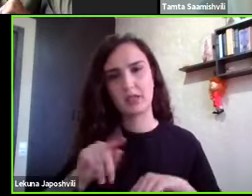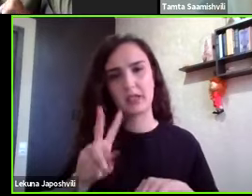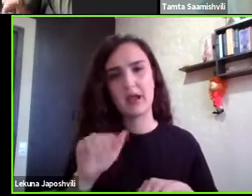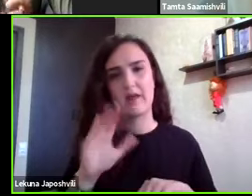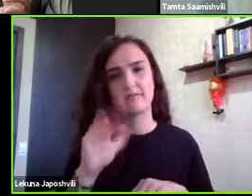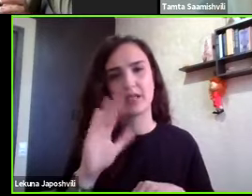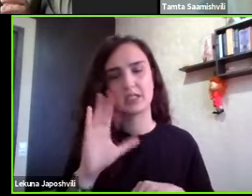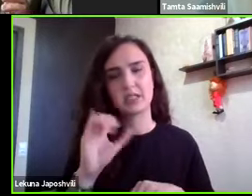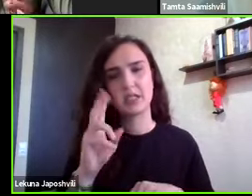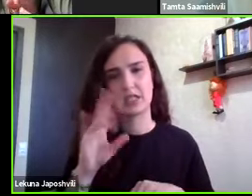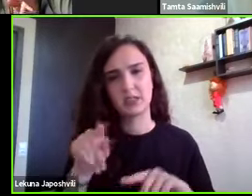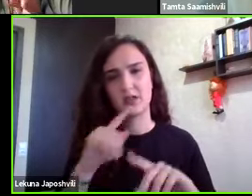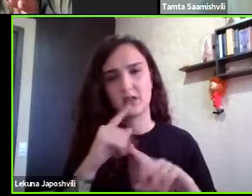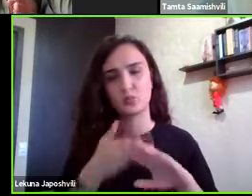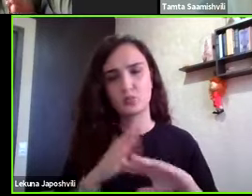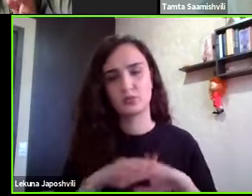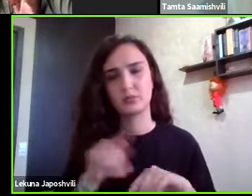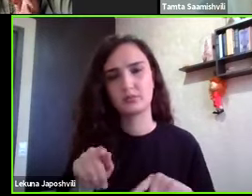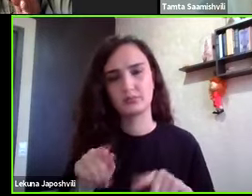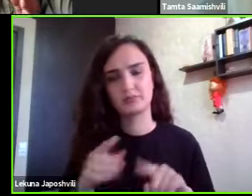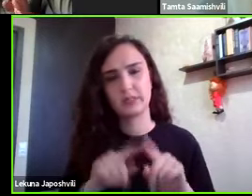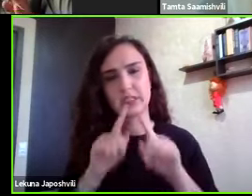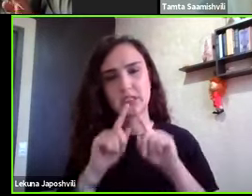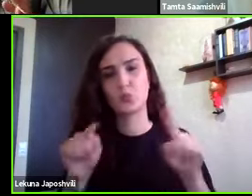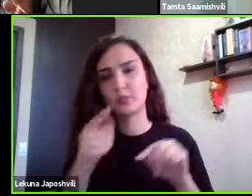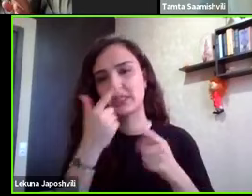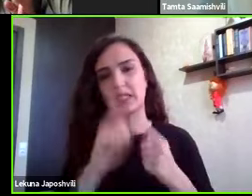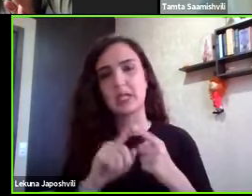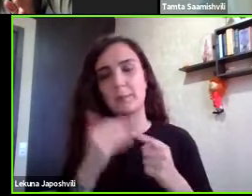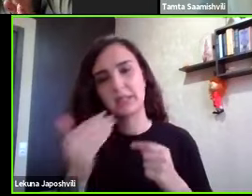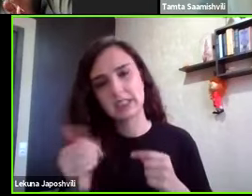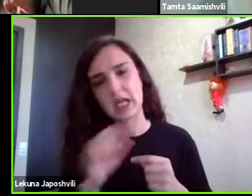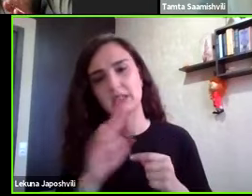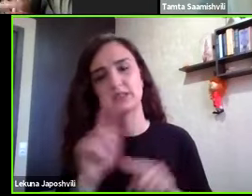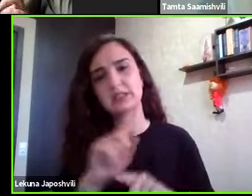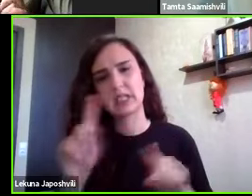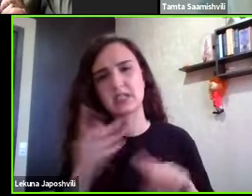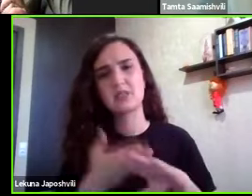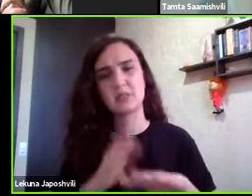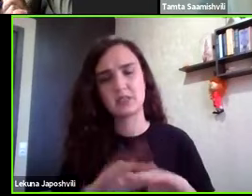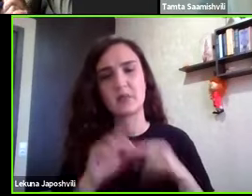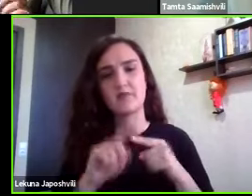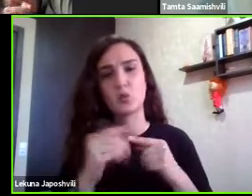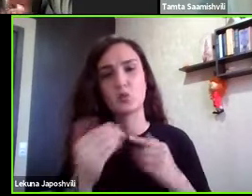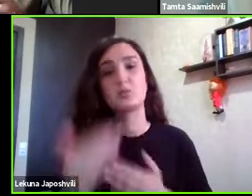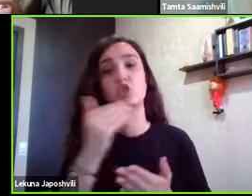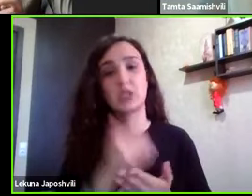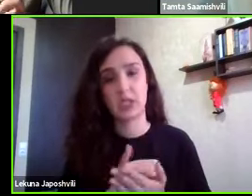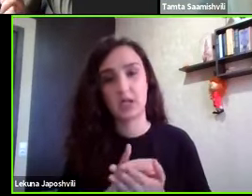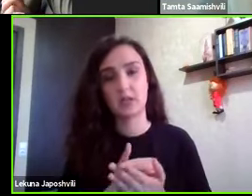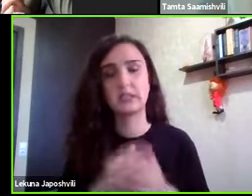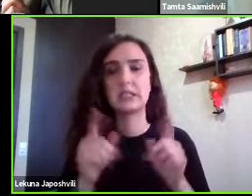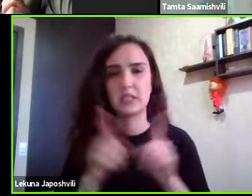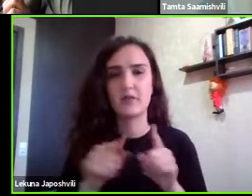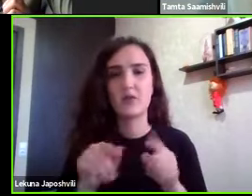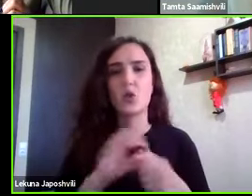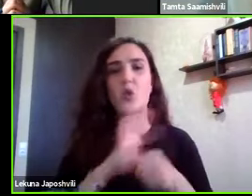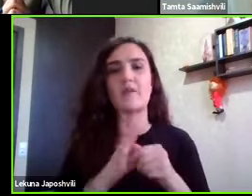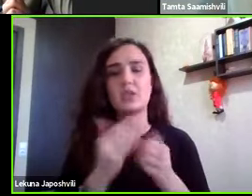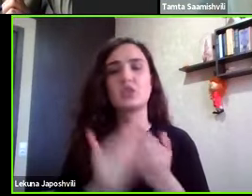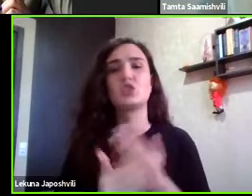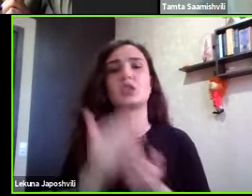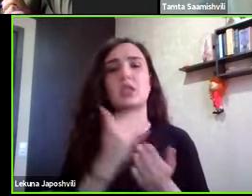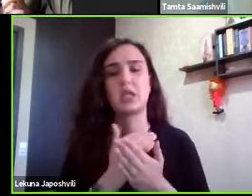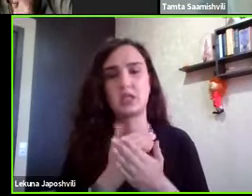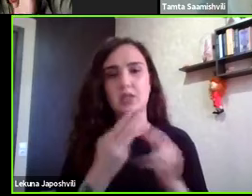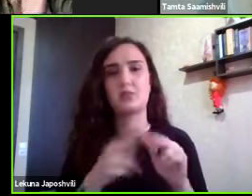გართულება არის განსაკუთრებით გრიპის ან რაღაც მძიმე ვირუსების შედეგად, ისევე ამ კოვიდის შედეგად,